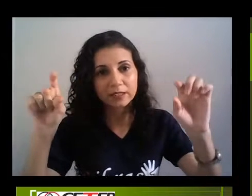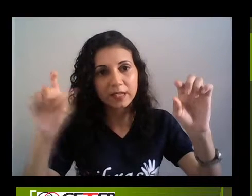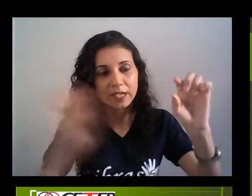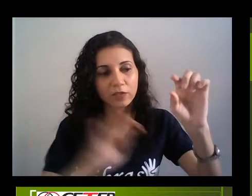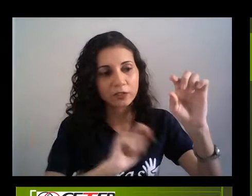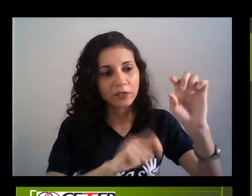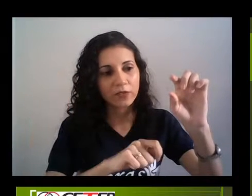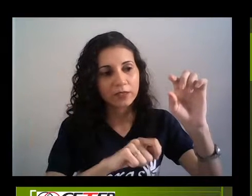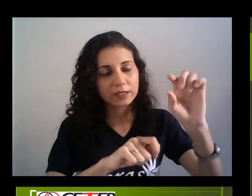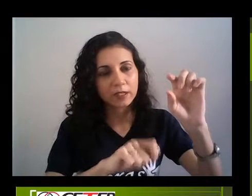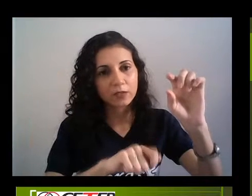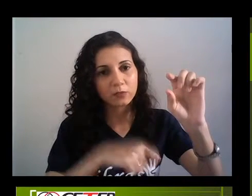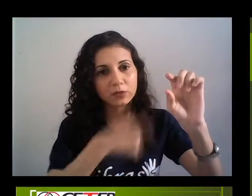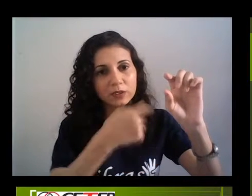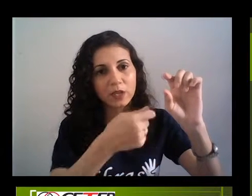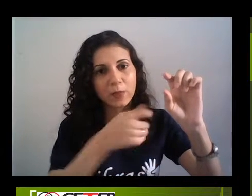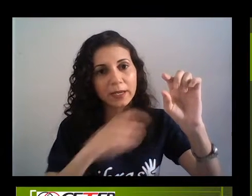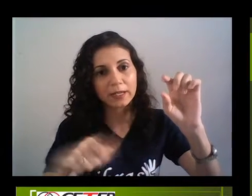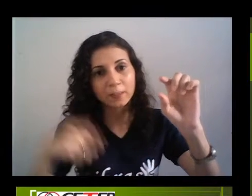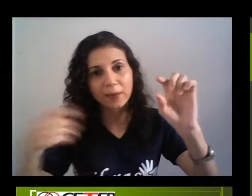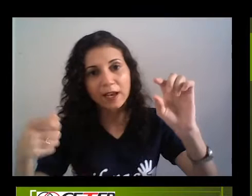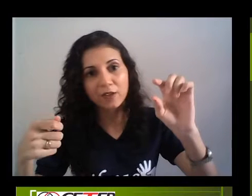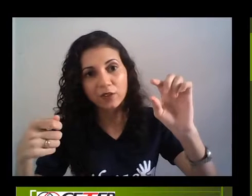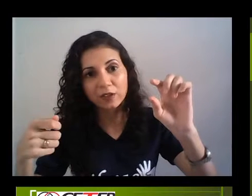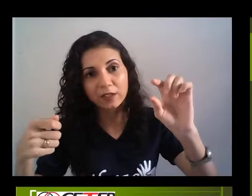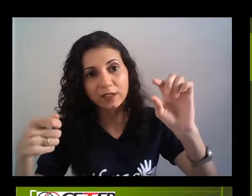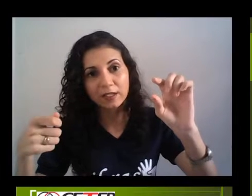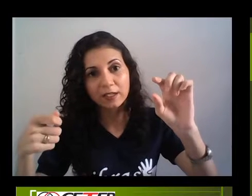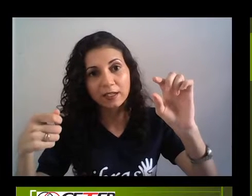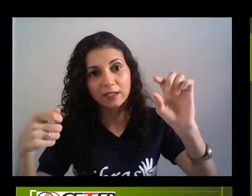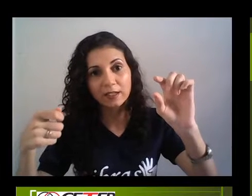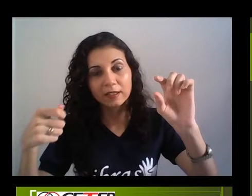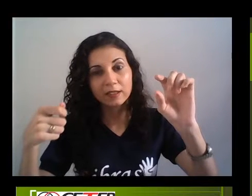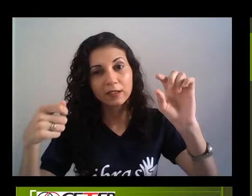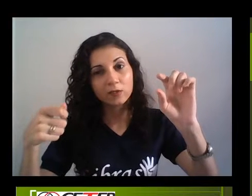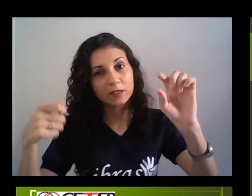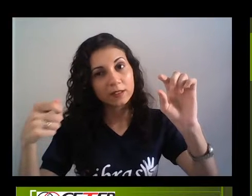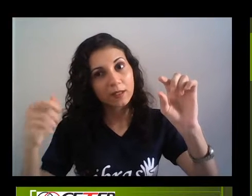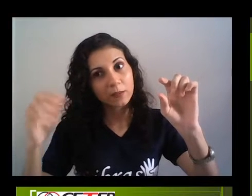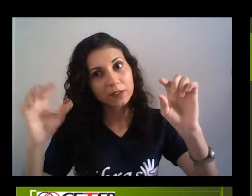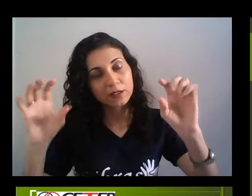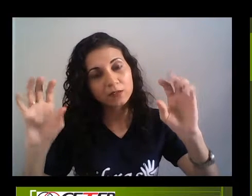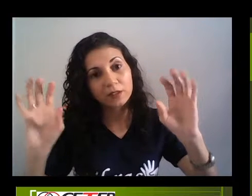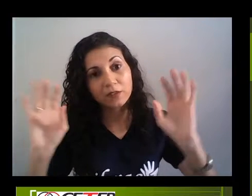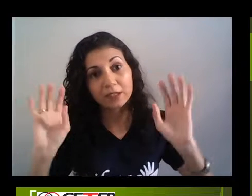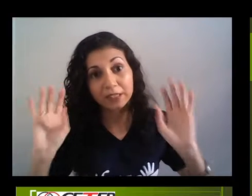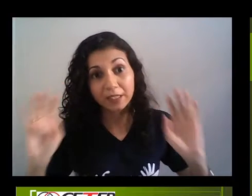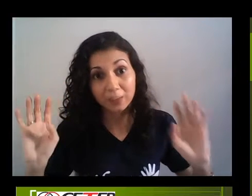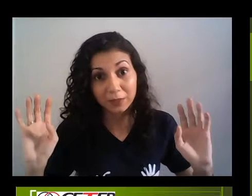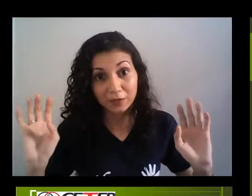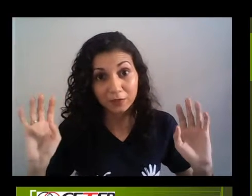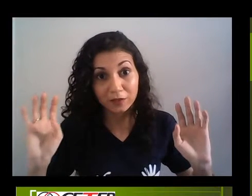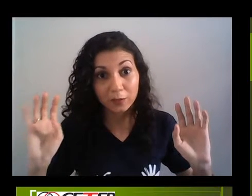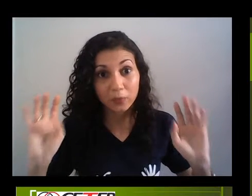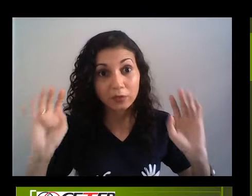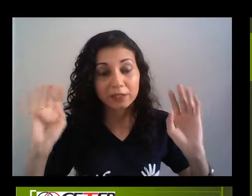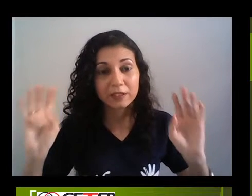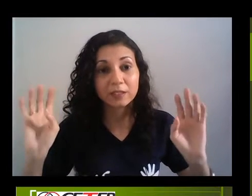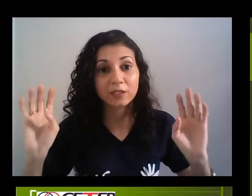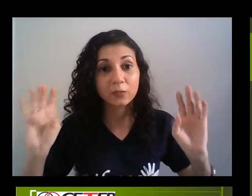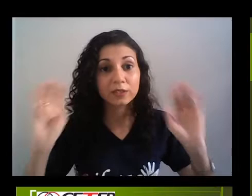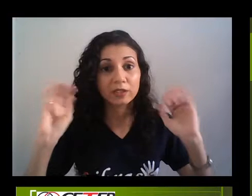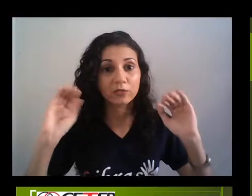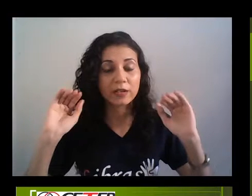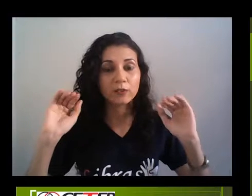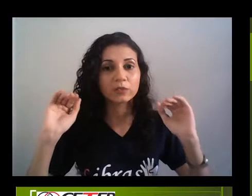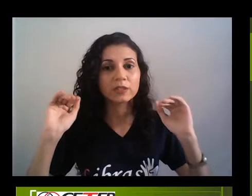português e você vai fazer um sinal para cada palavra. Não necessariamente isso daqui vai ser Libras, vai ser português